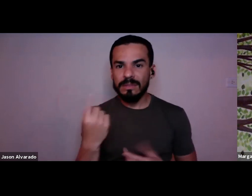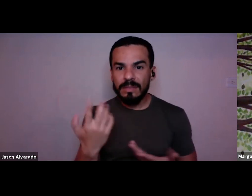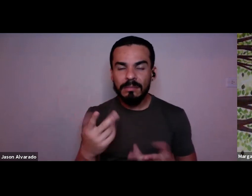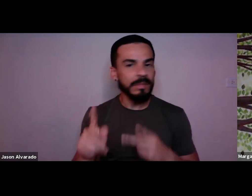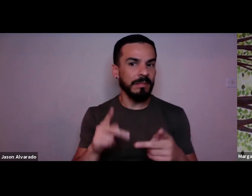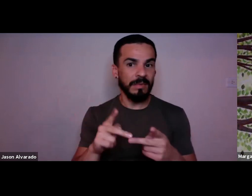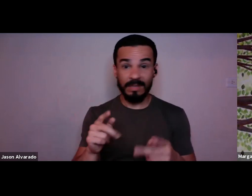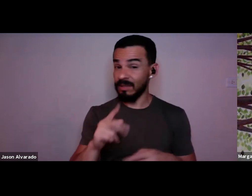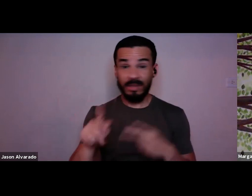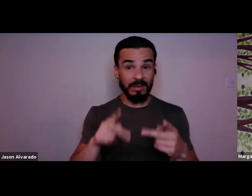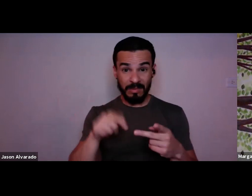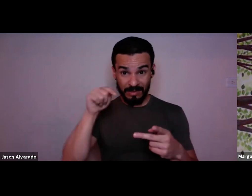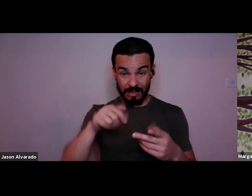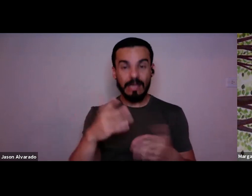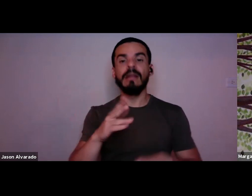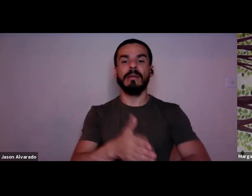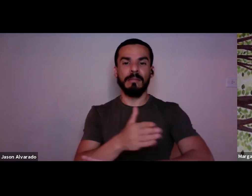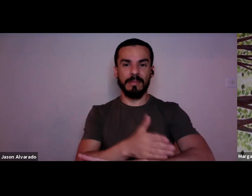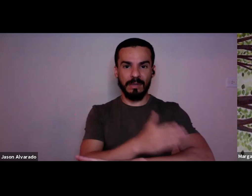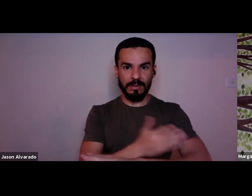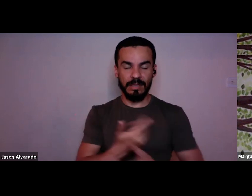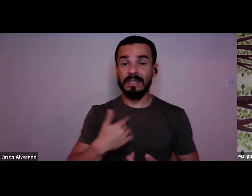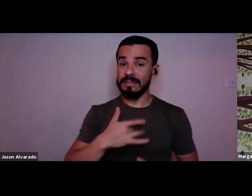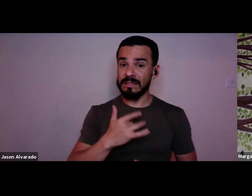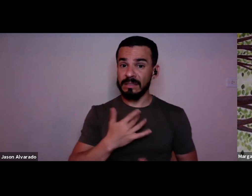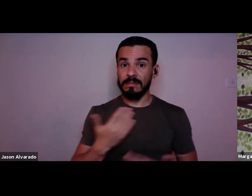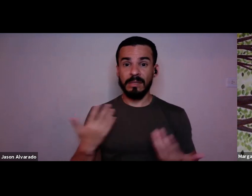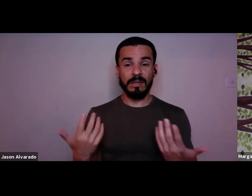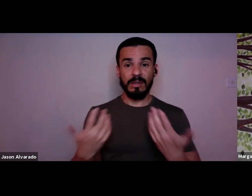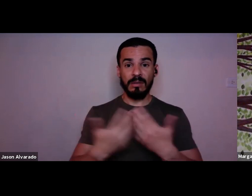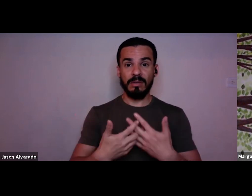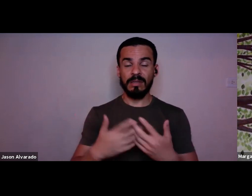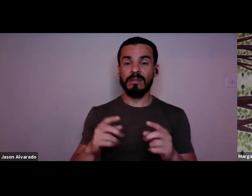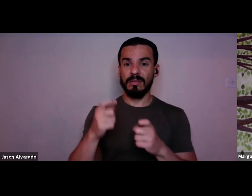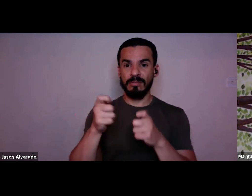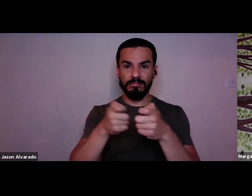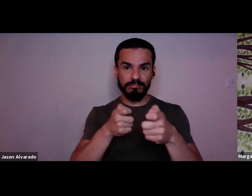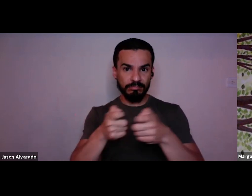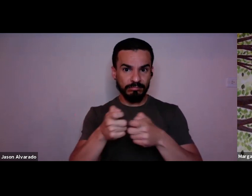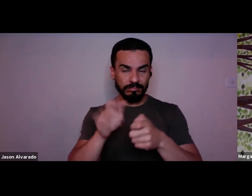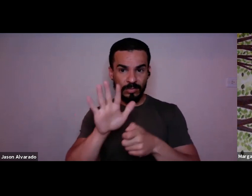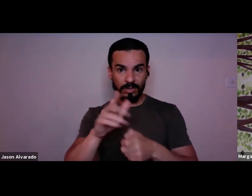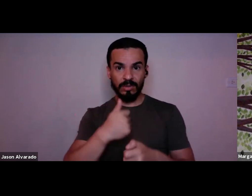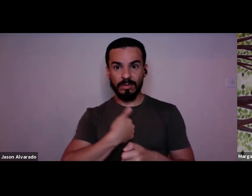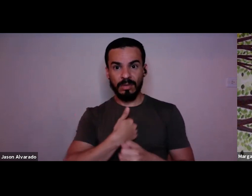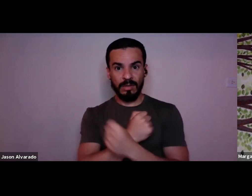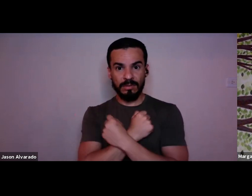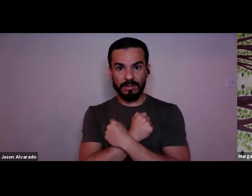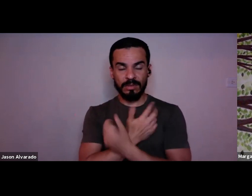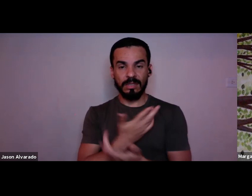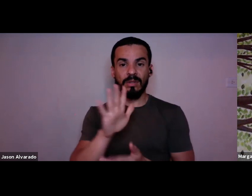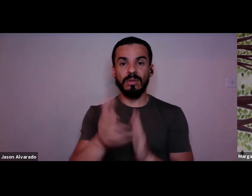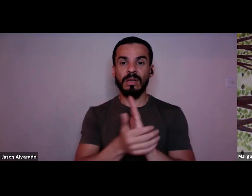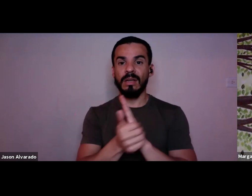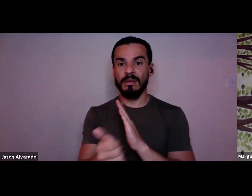la imperfección en lo que va a mejorar Entonces el sentimiento de empatía va a estar regulado por tu autoestima y tu